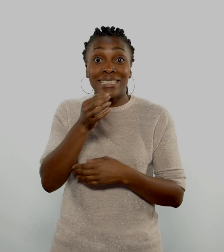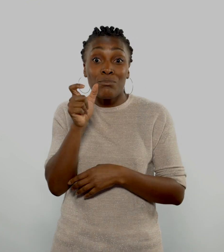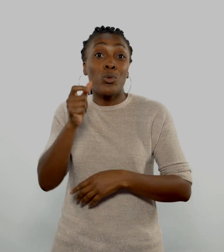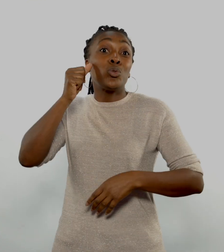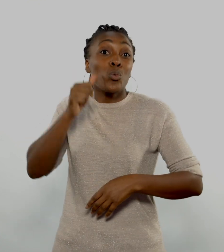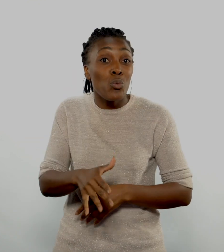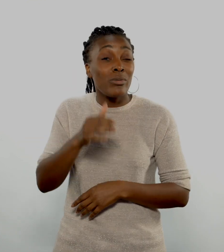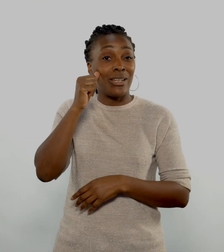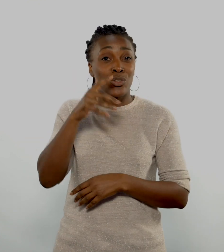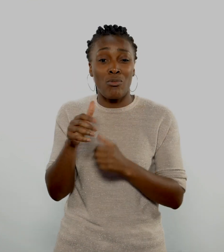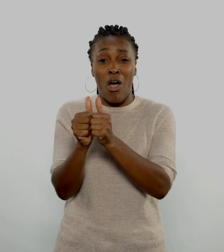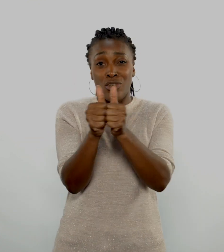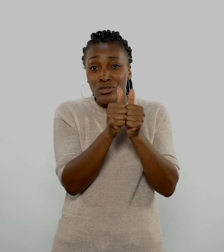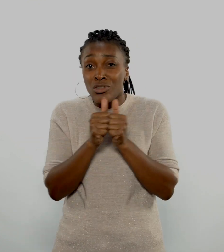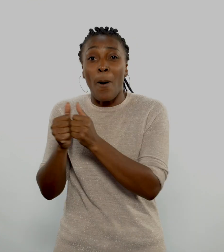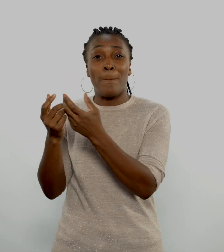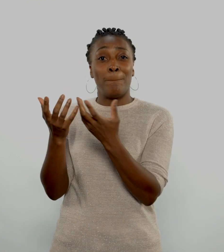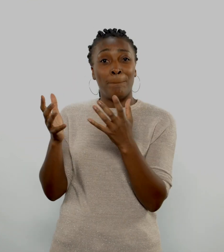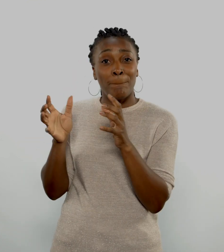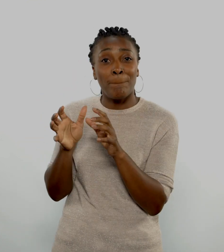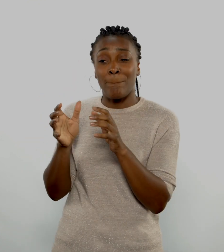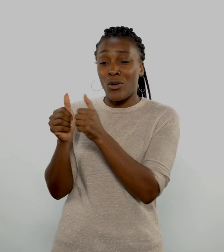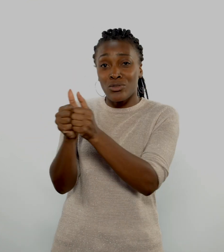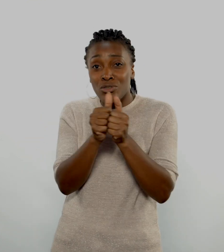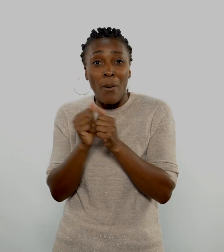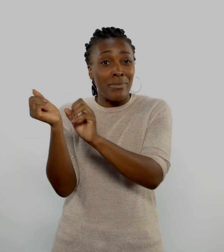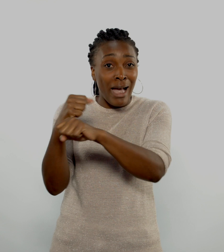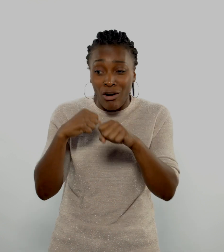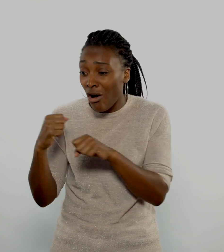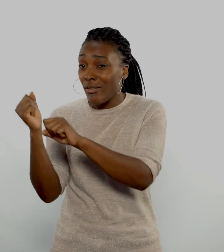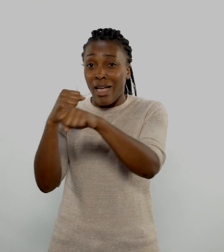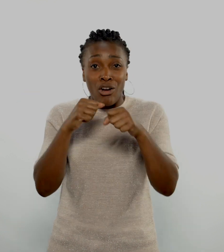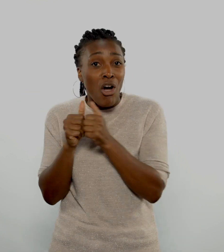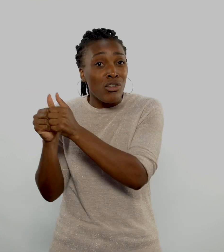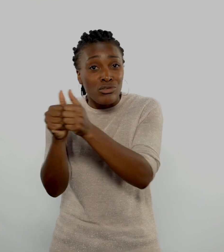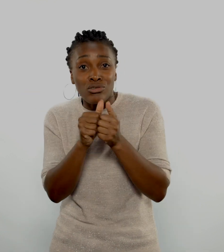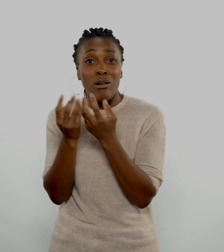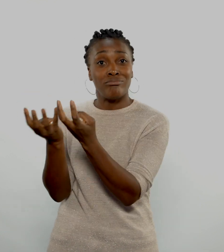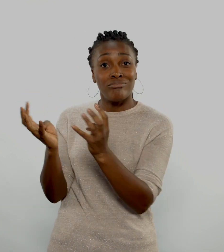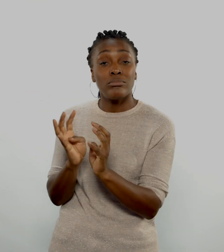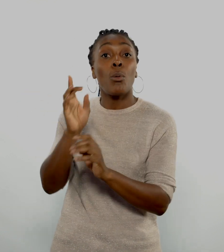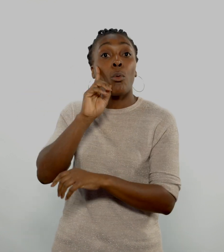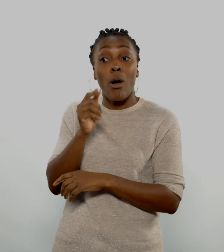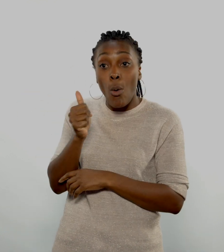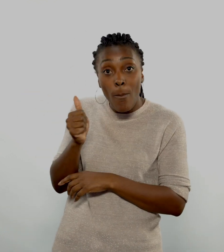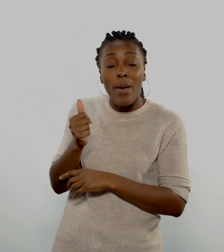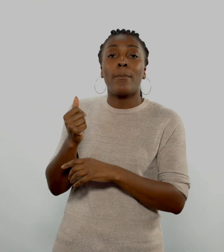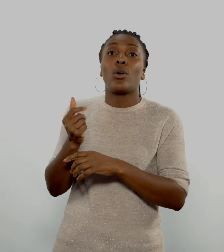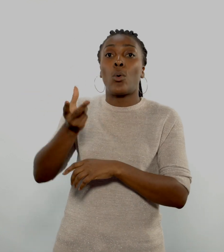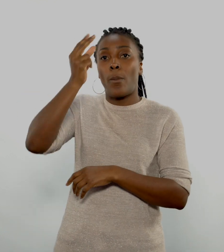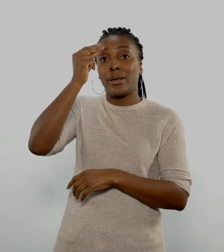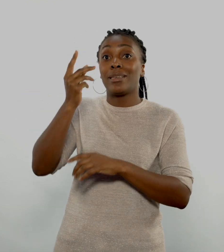ensemble, tous les jours. Ils étaient assemblés d'un commun accord, etc. Parce qu'ils avaient compris